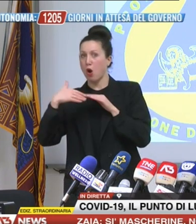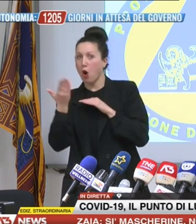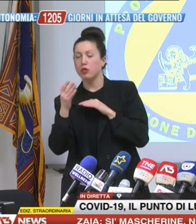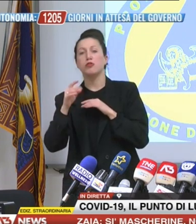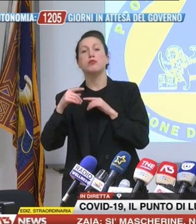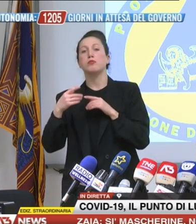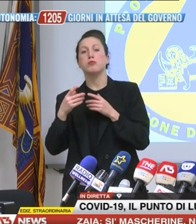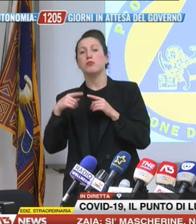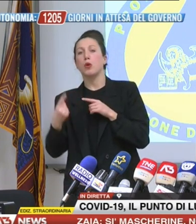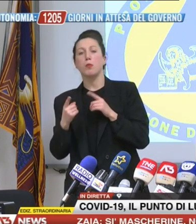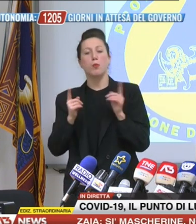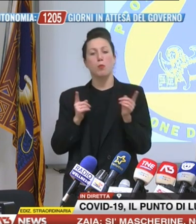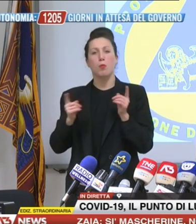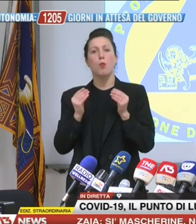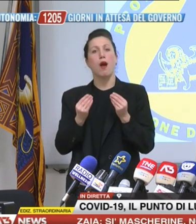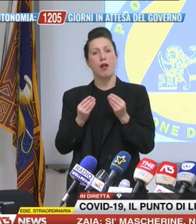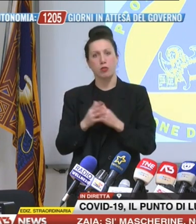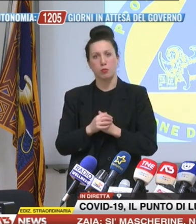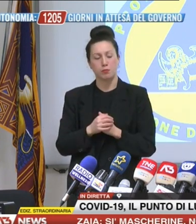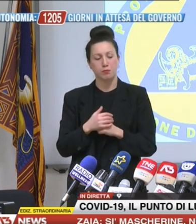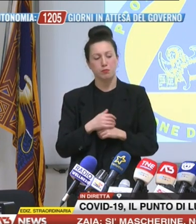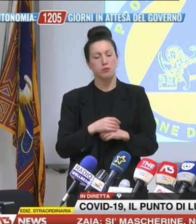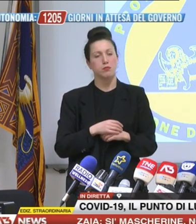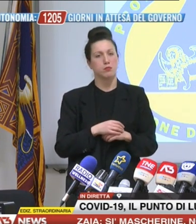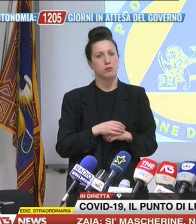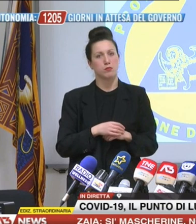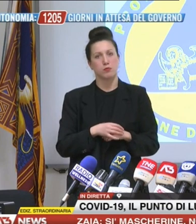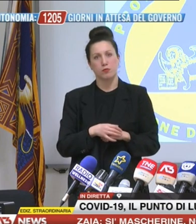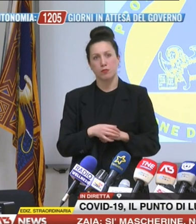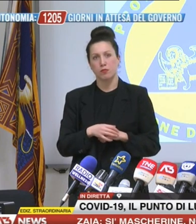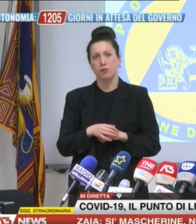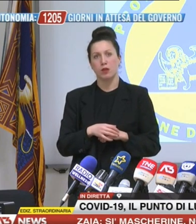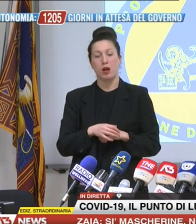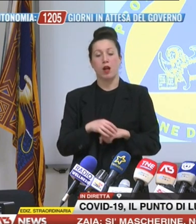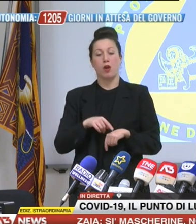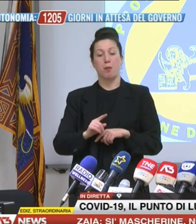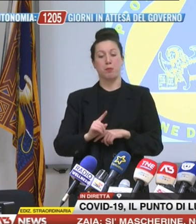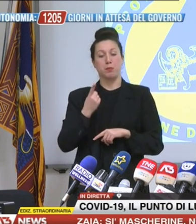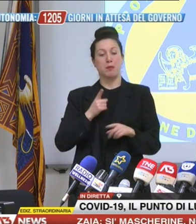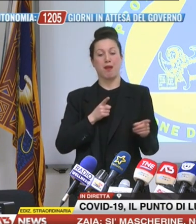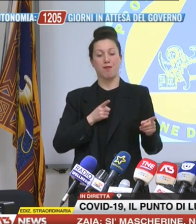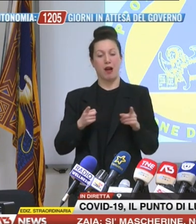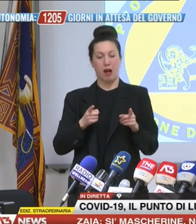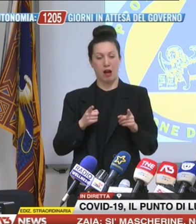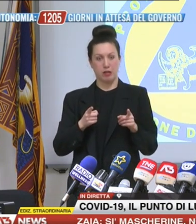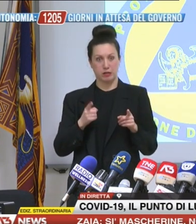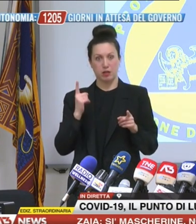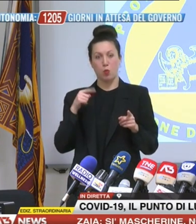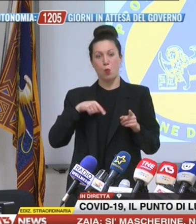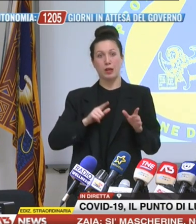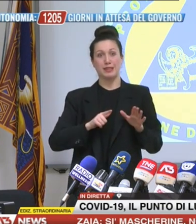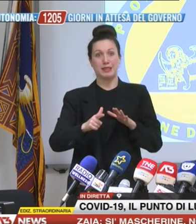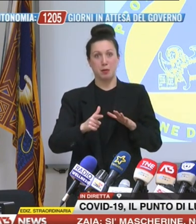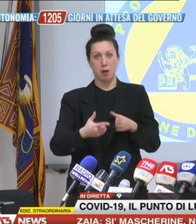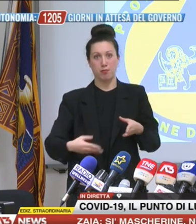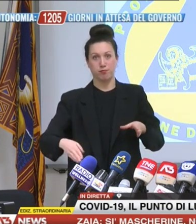noi abbiamo la prima fase che ricordiamo che è quella che si dovrebbe concludere con questa settimana. Vi ricordo che in questa settimana stiamo ancora facendo